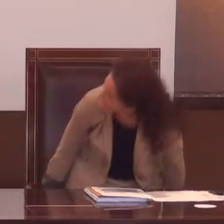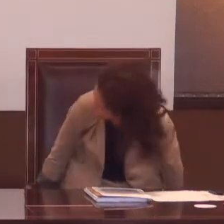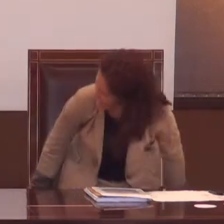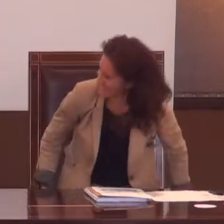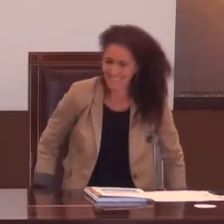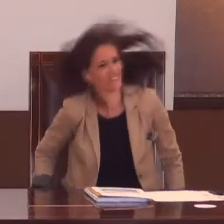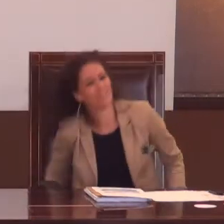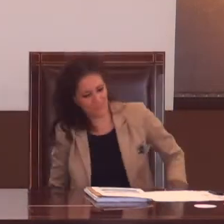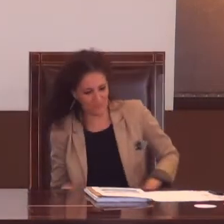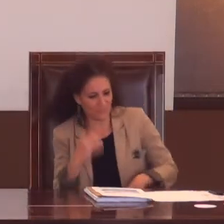signos española.